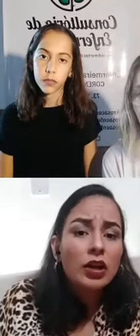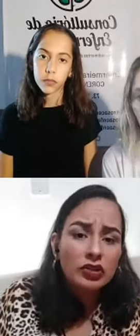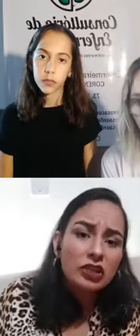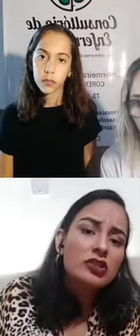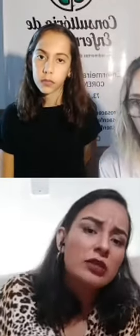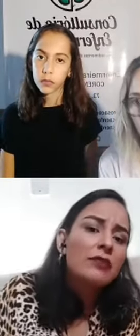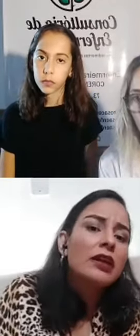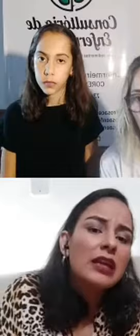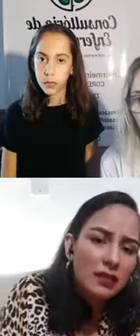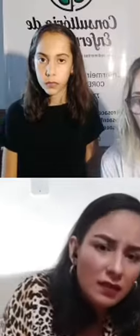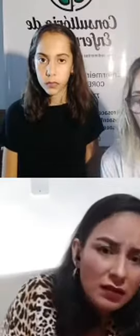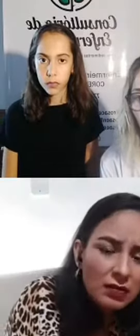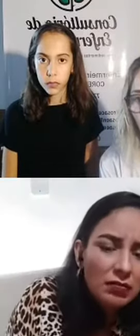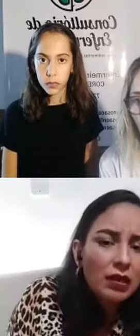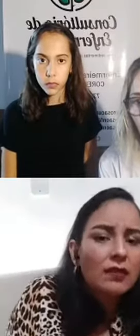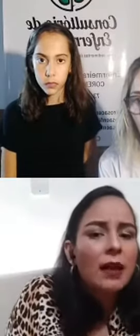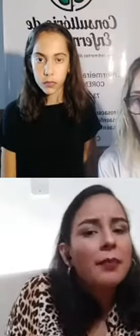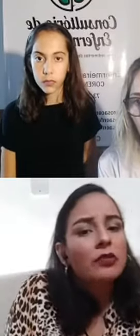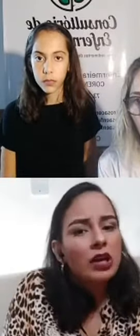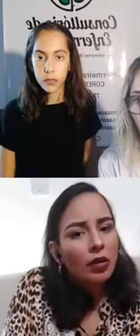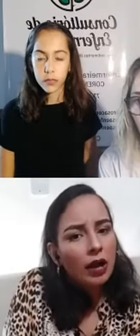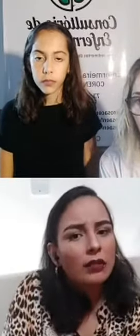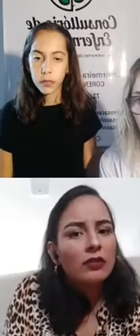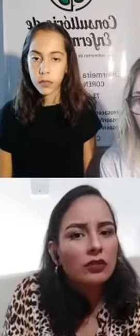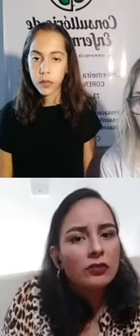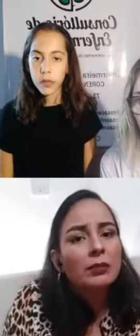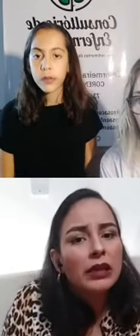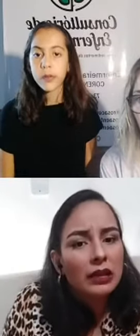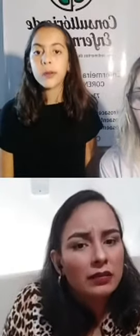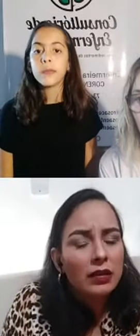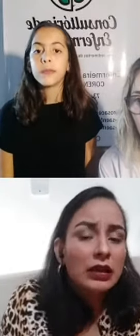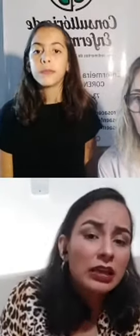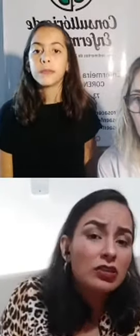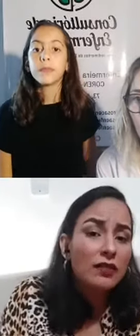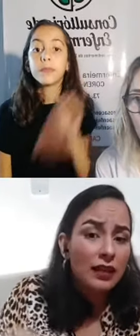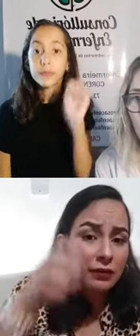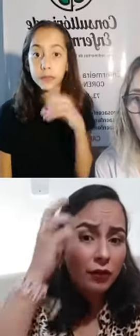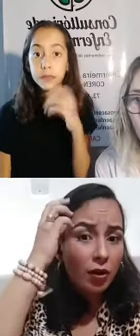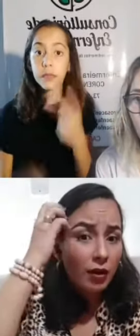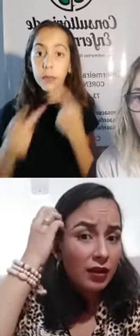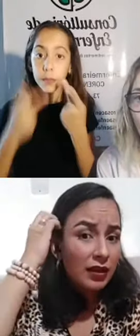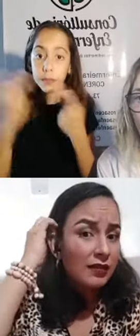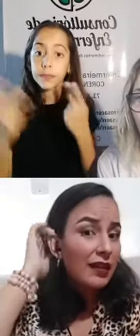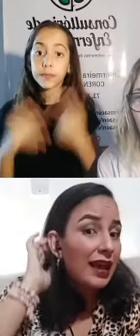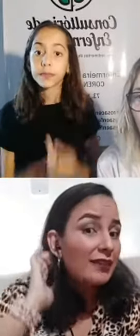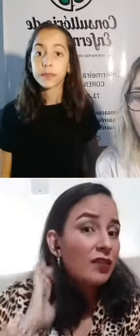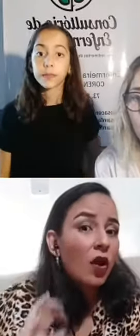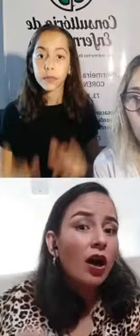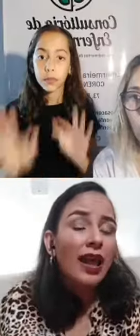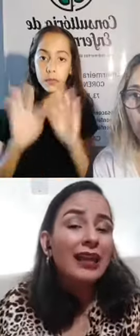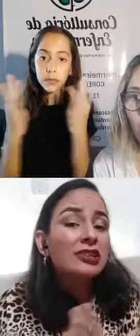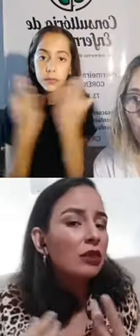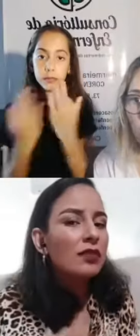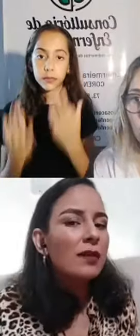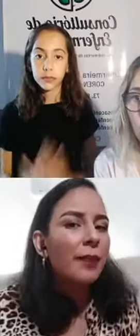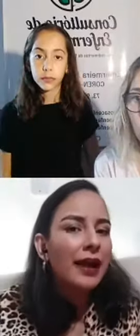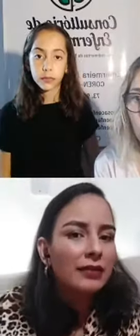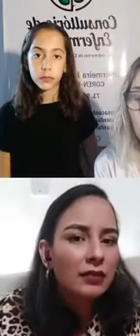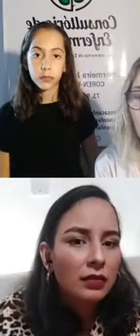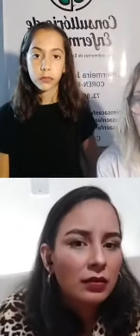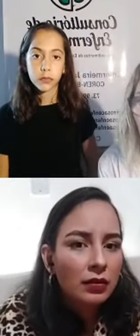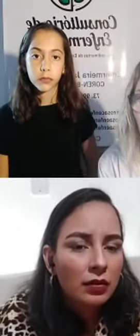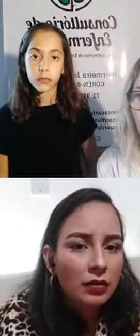Então, eu acho que a gente deveria, sim, lançar a mão e dialogar com essas famílias, que, de certa forma, sem a escola, elas estão